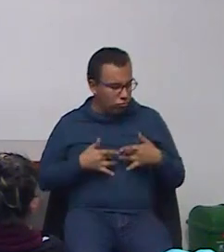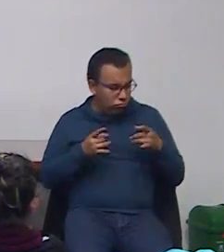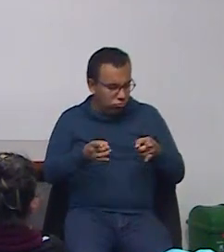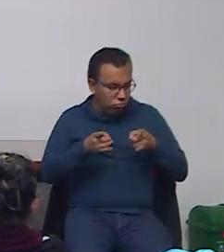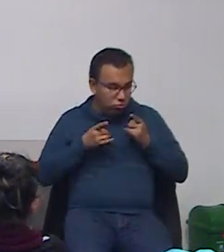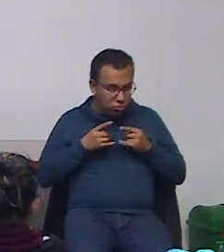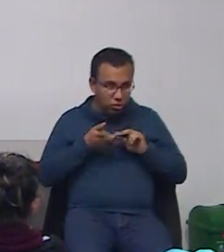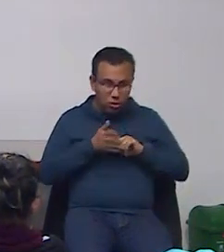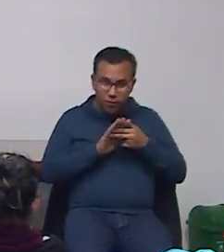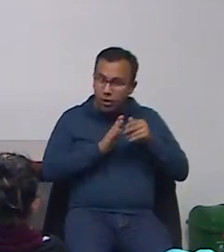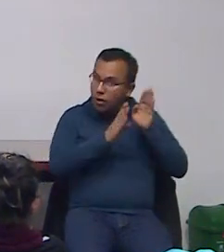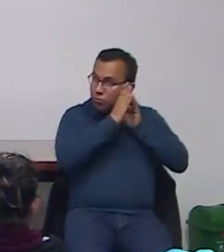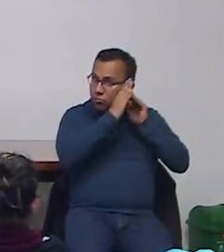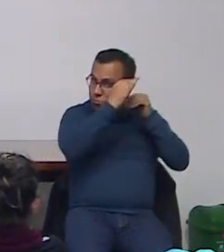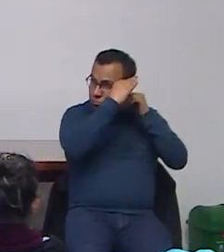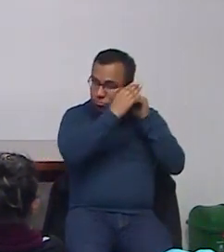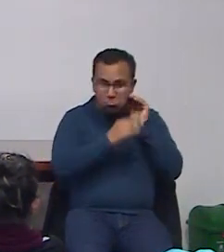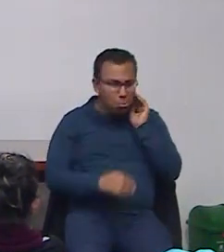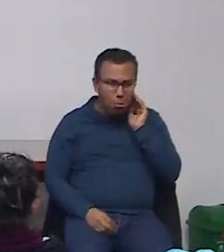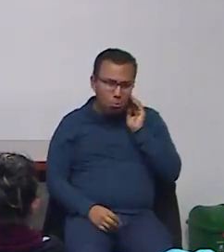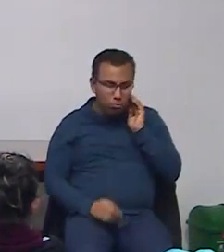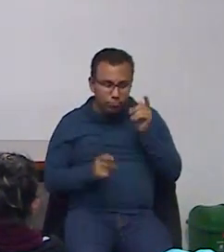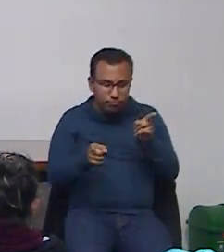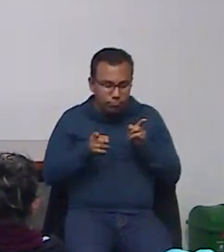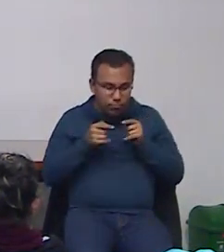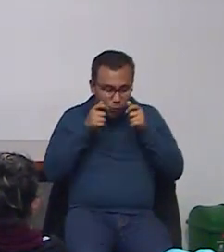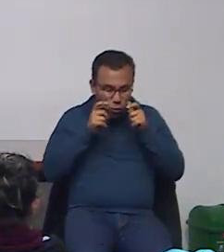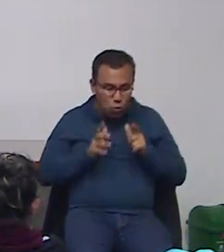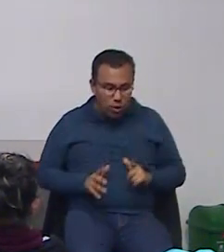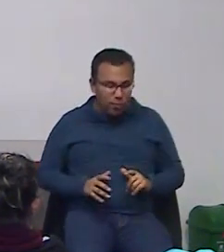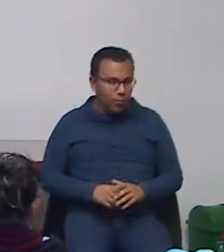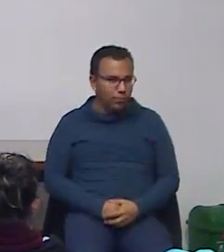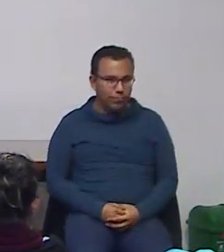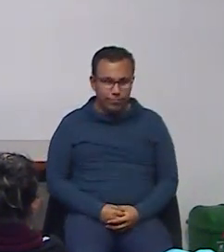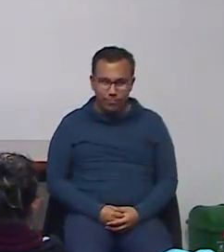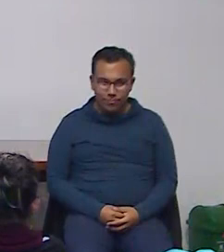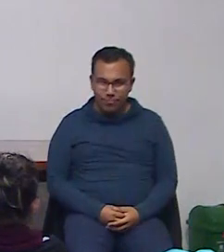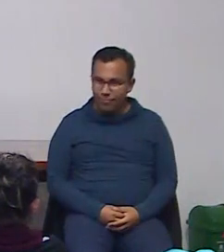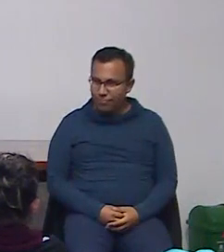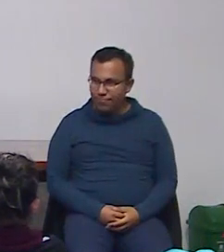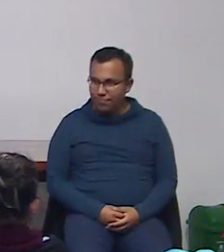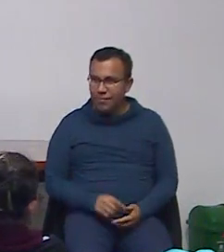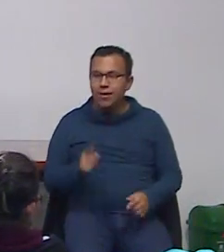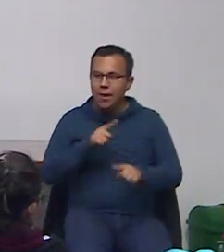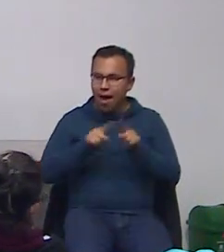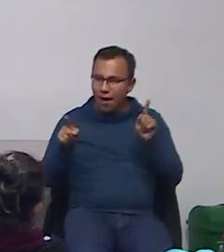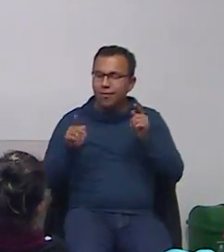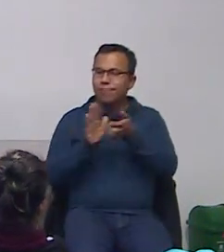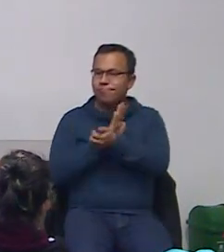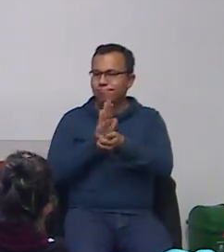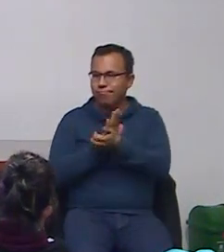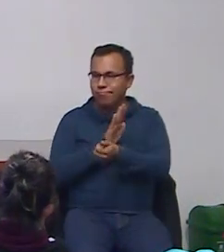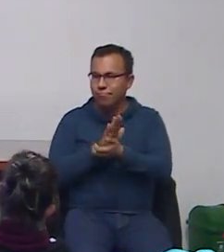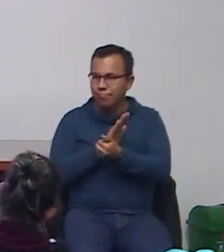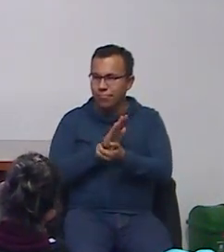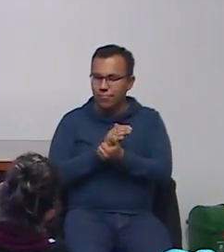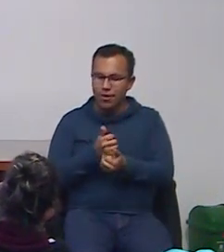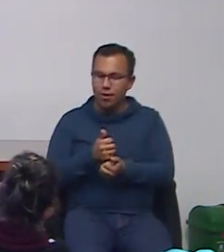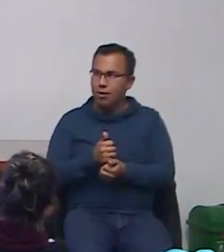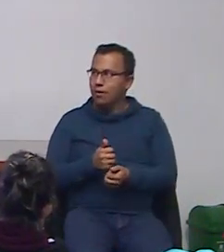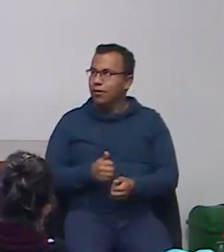no como un tema del oído sino como un tema del cuerpo y a través de eso ella empieza a desarrollar algo que se llama How to